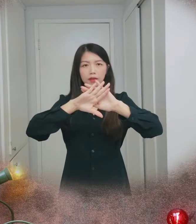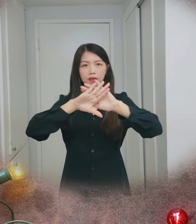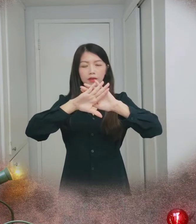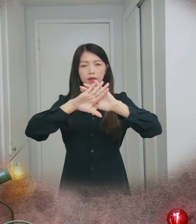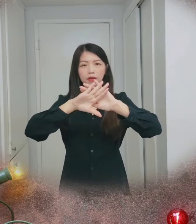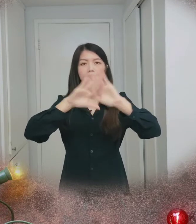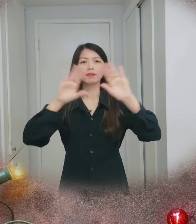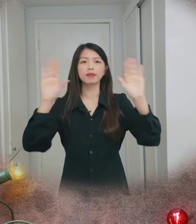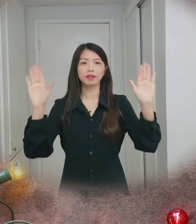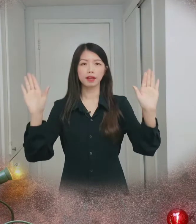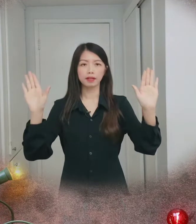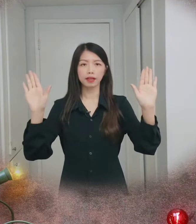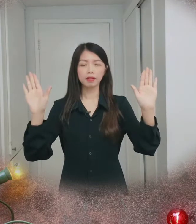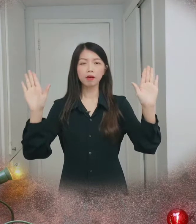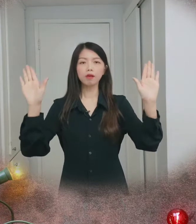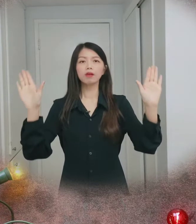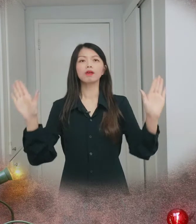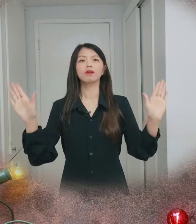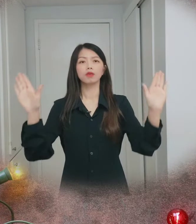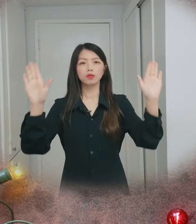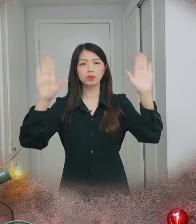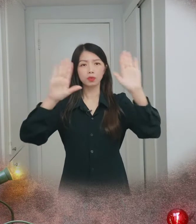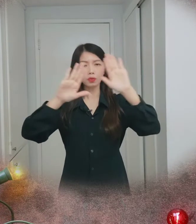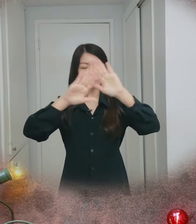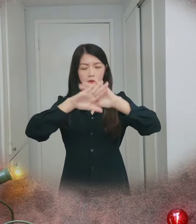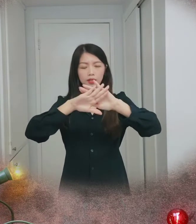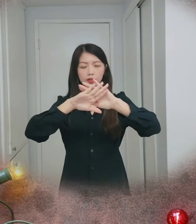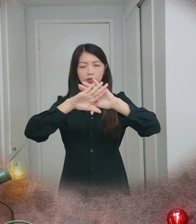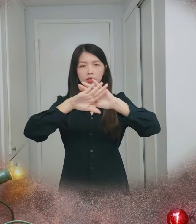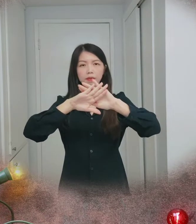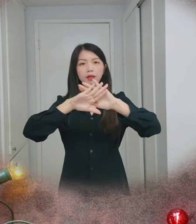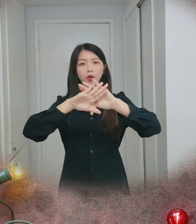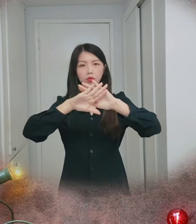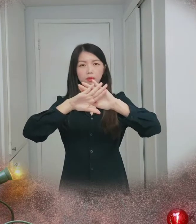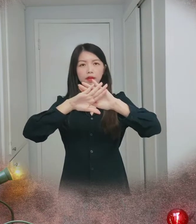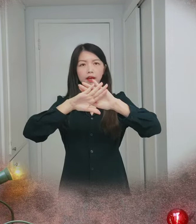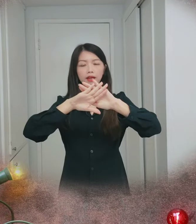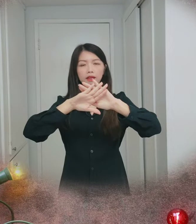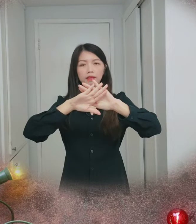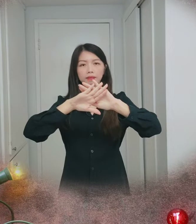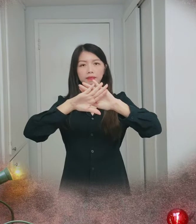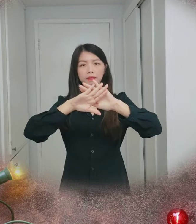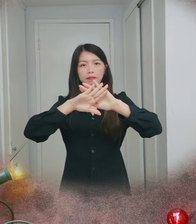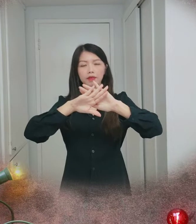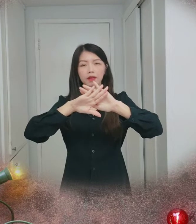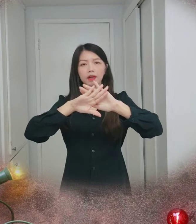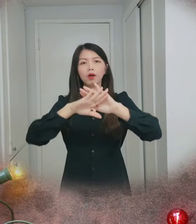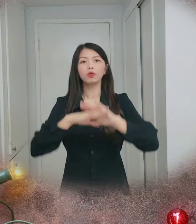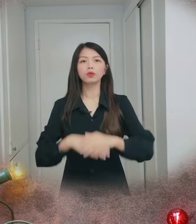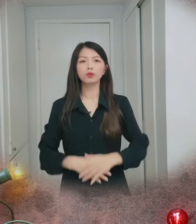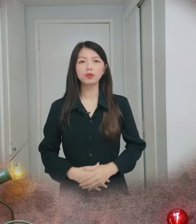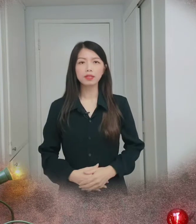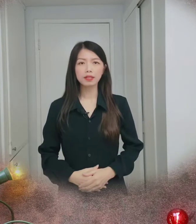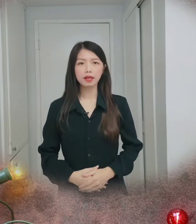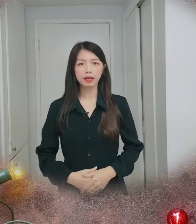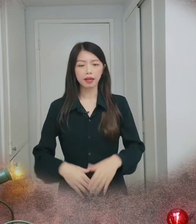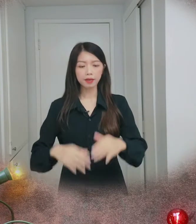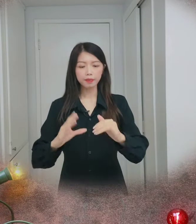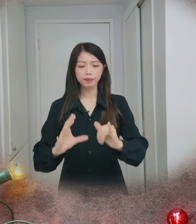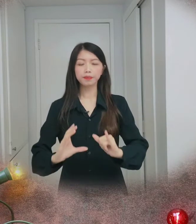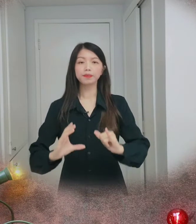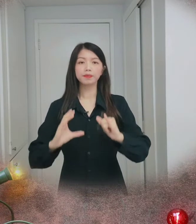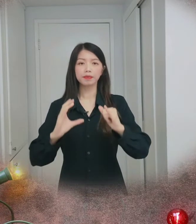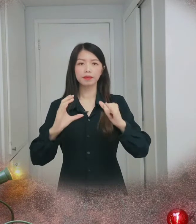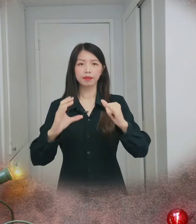주시면 돼요. 이 상태에서 얼굴 쪽으로 교차시켜 주시면 어둡다. 어두운